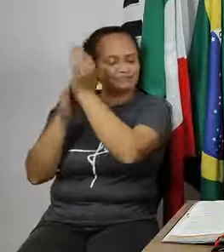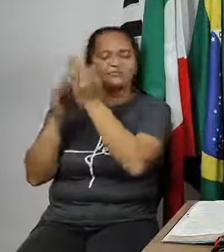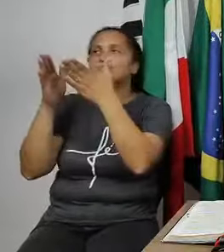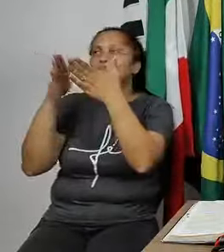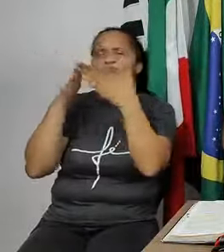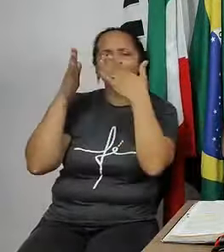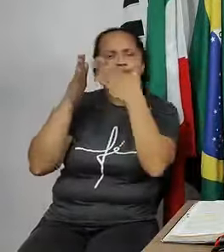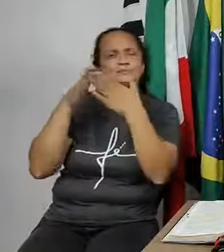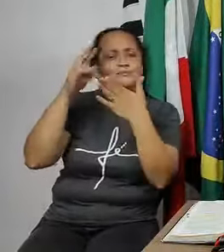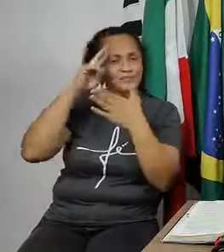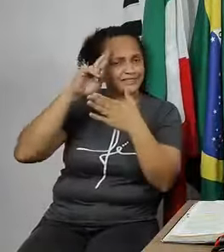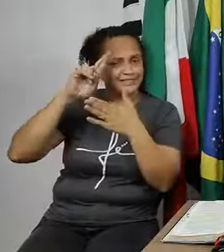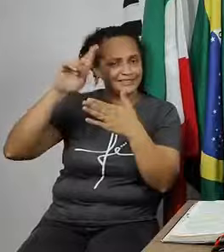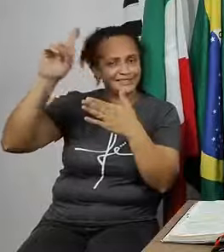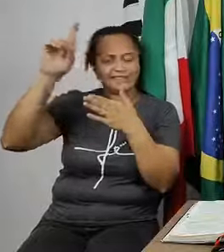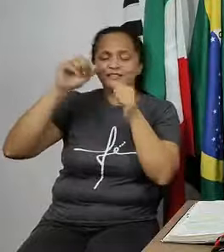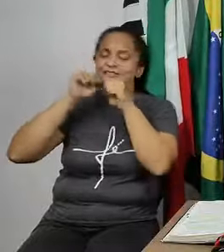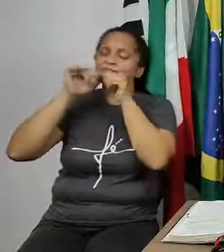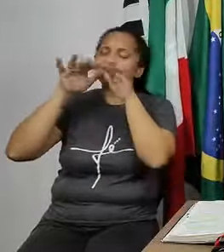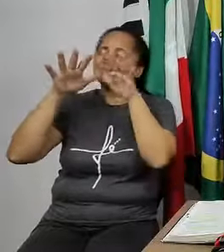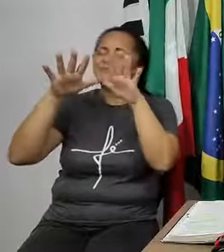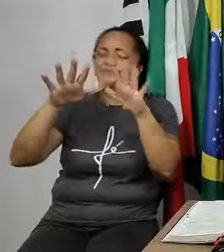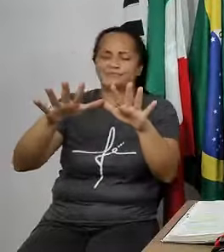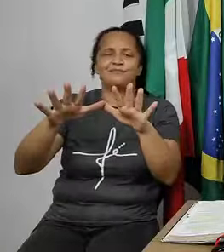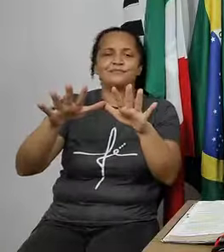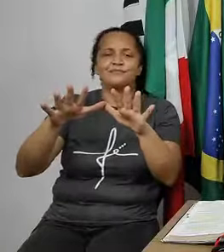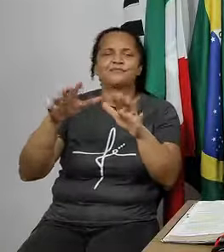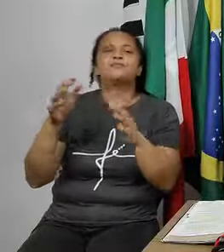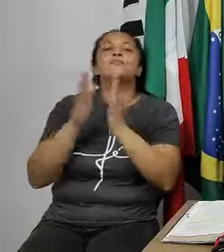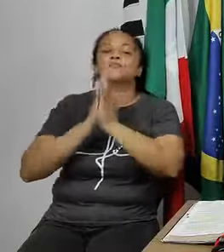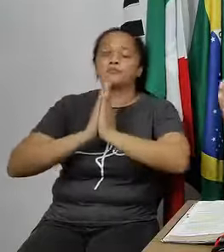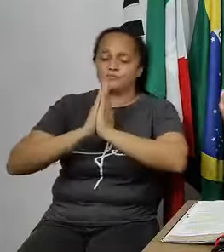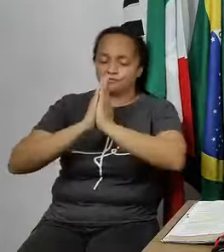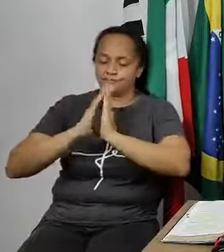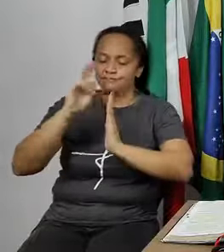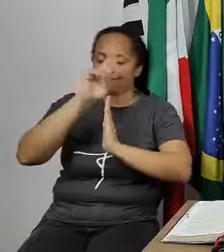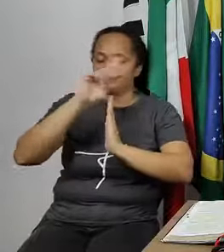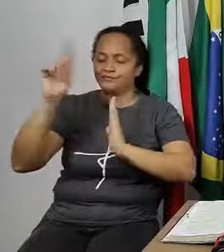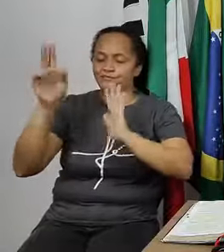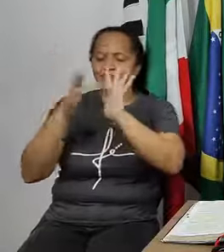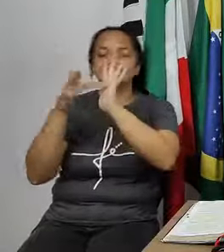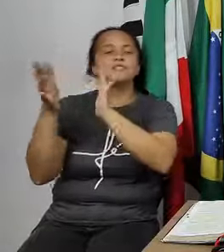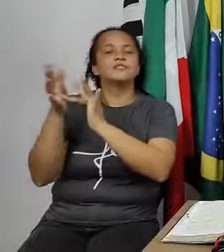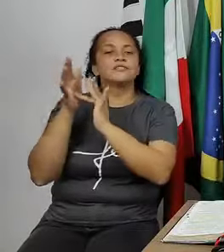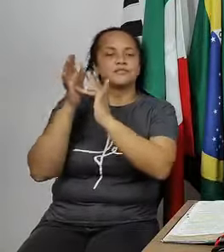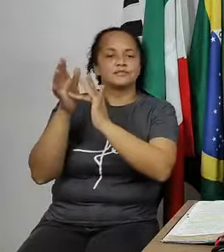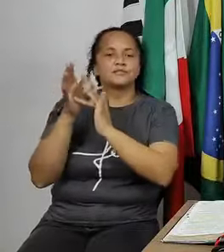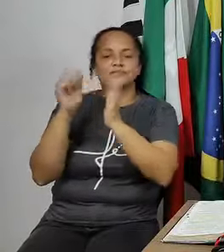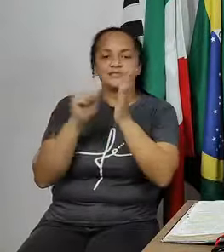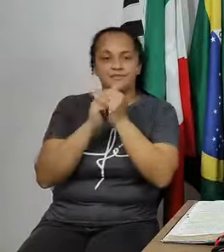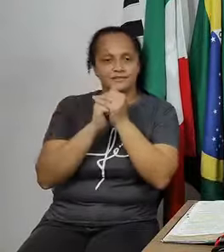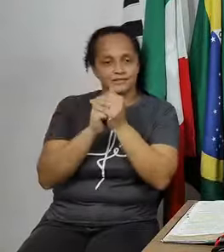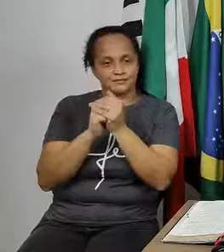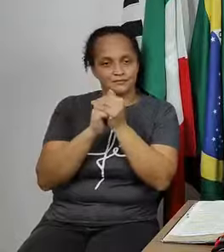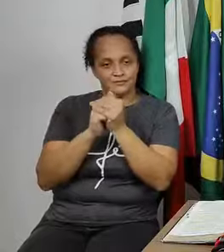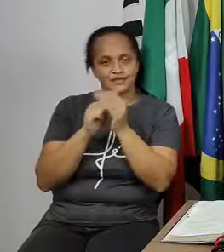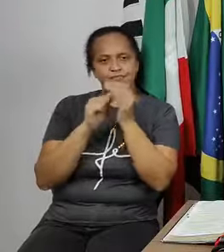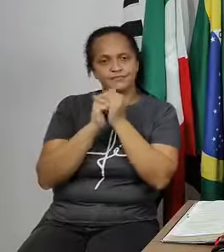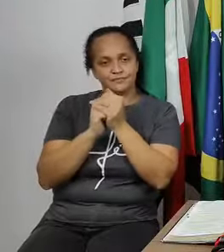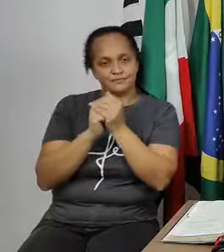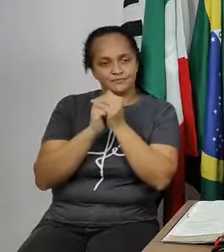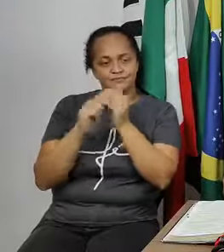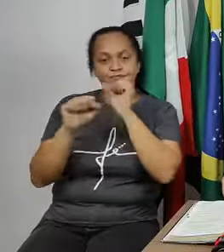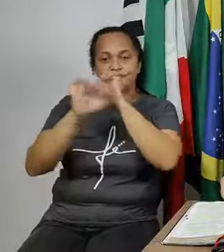pedimos, Pai, abençoe grandemente. Nós oramos em nome de Jesus. Amém e